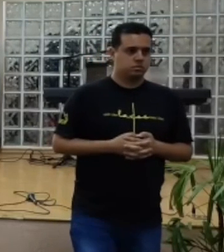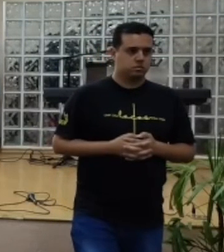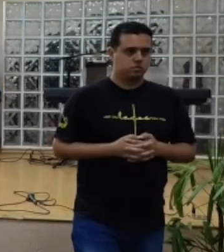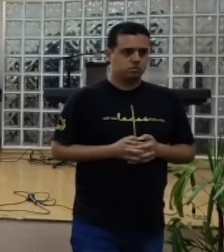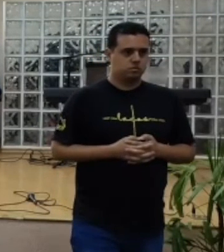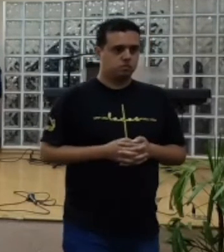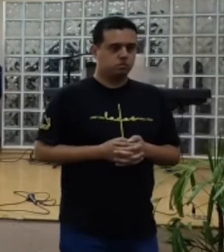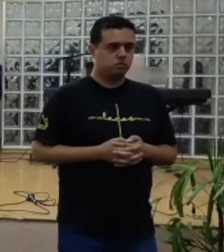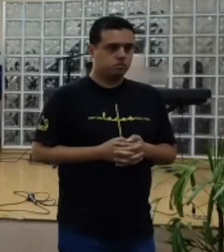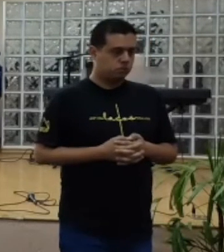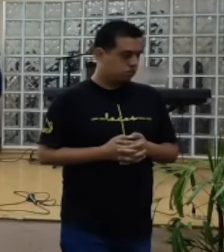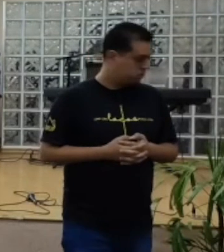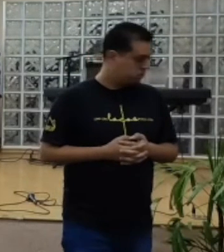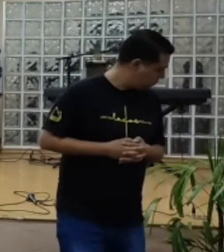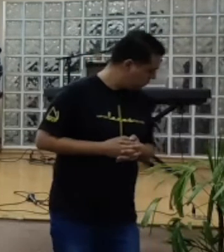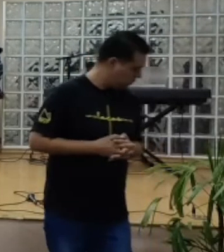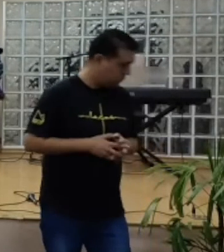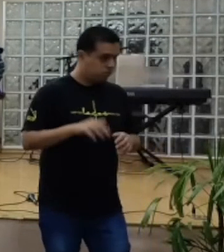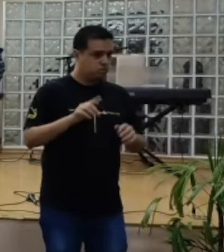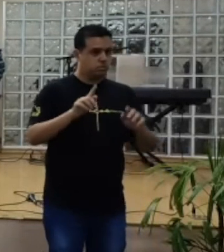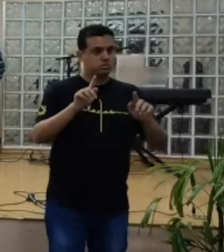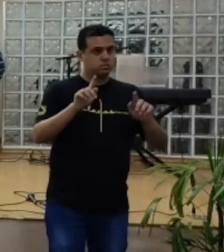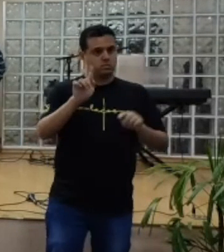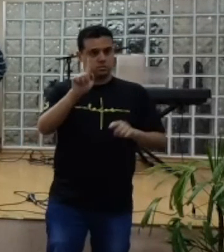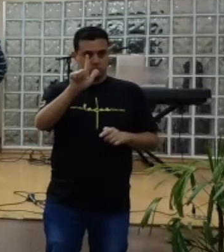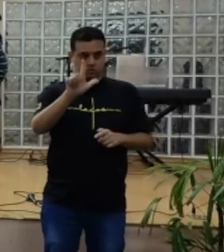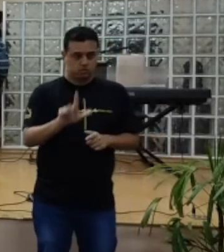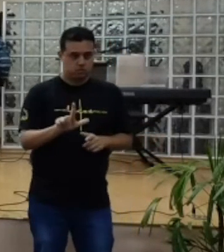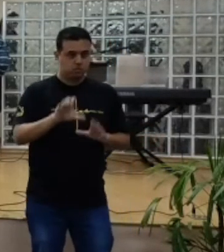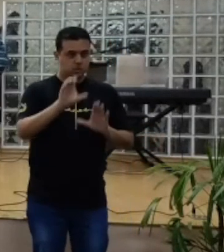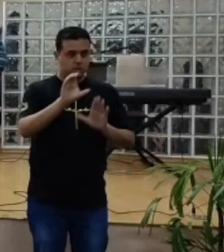capítulo 4.